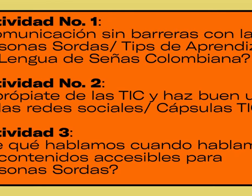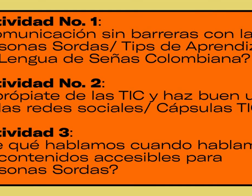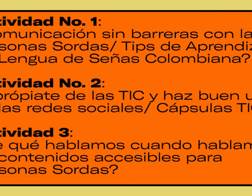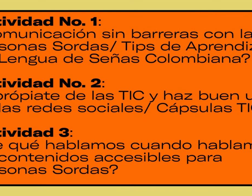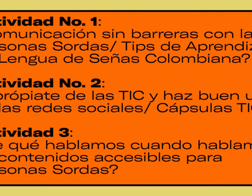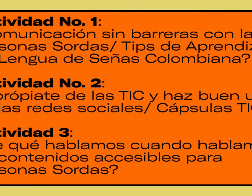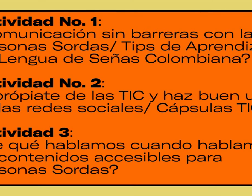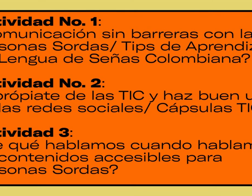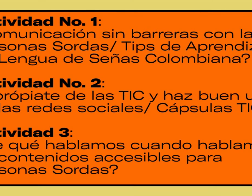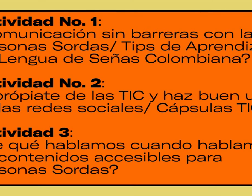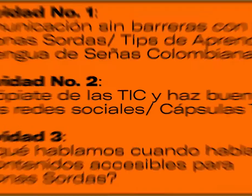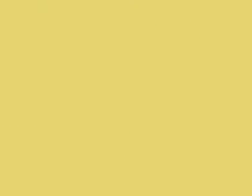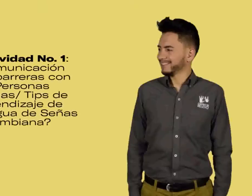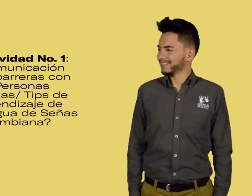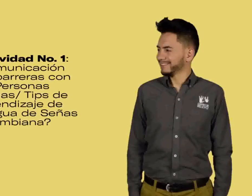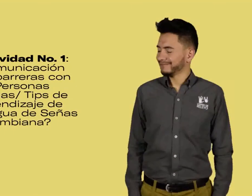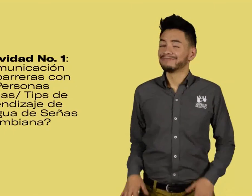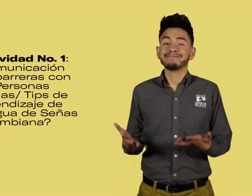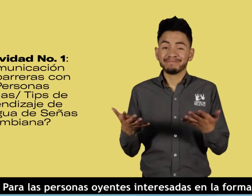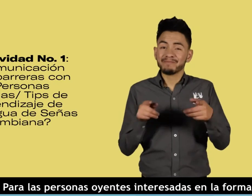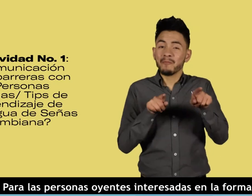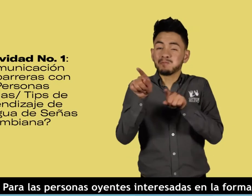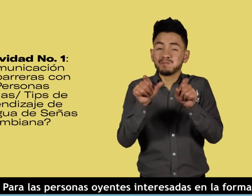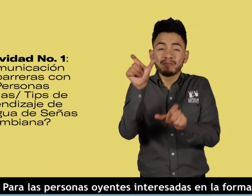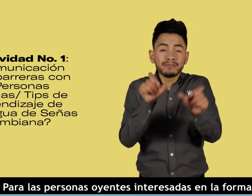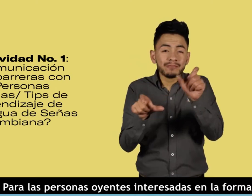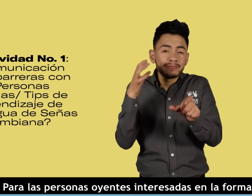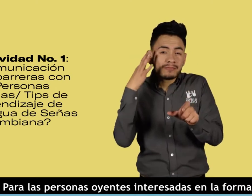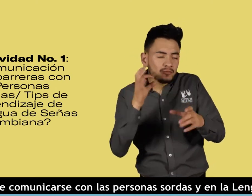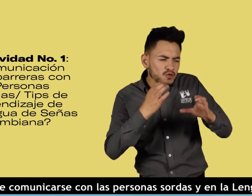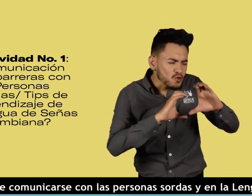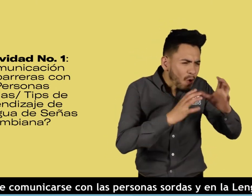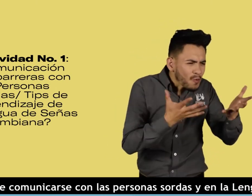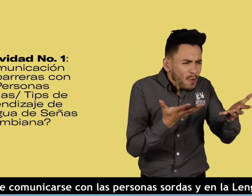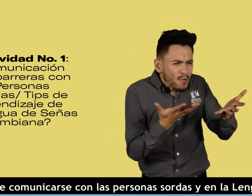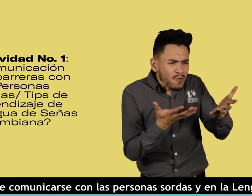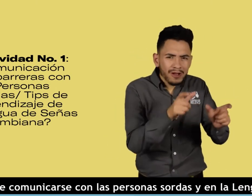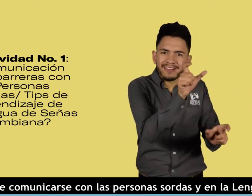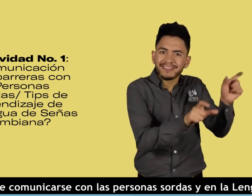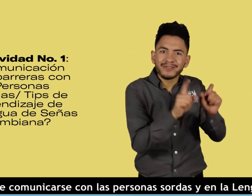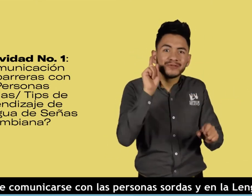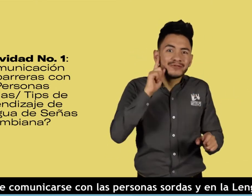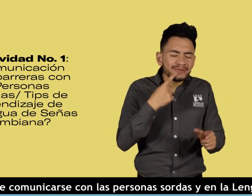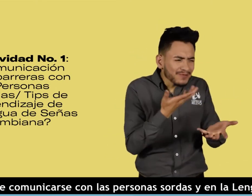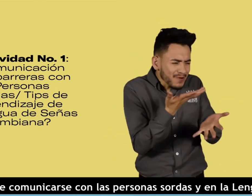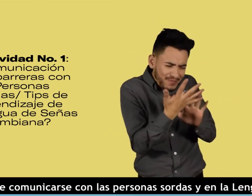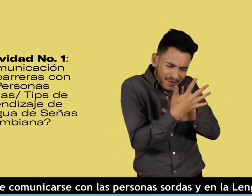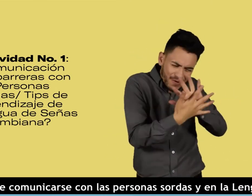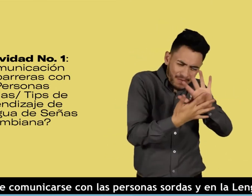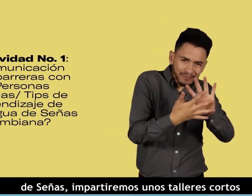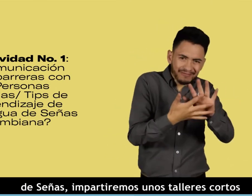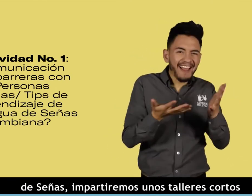accesibles para personas sordas? Para las personas oyentes interesadas en la forma de comunicarse con las personas sordas y en la lengua de señas,